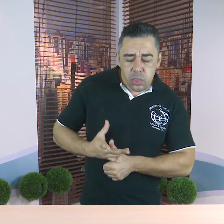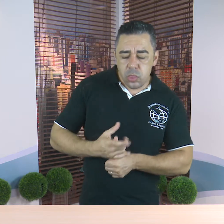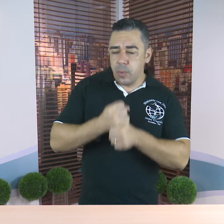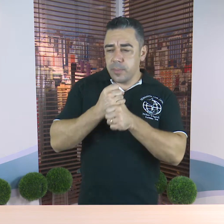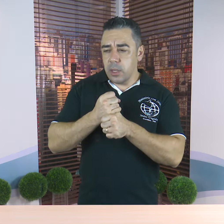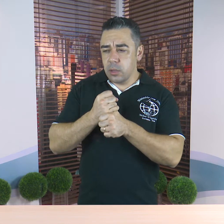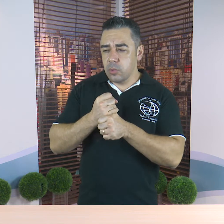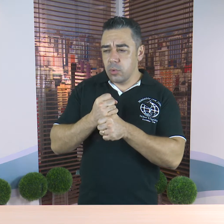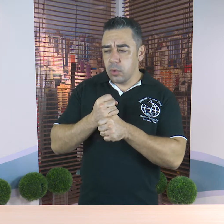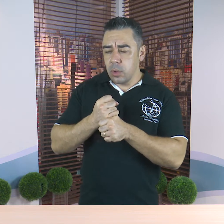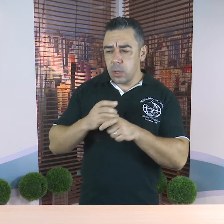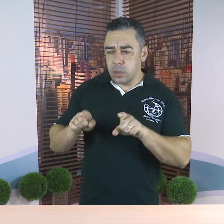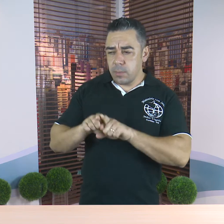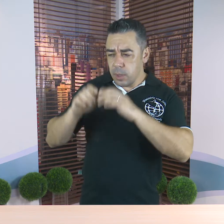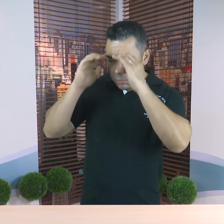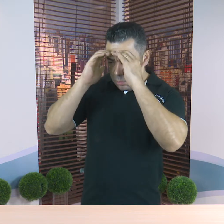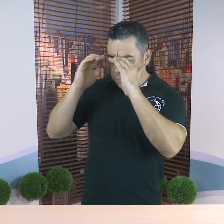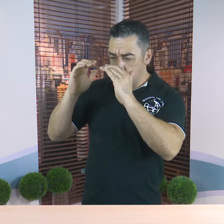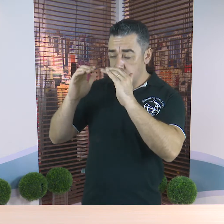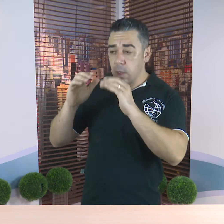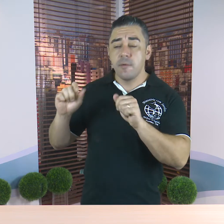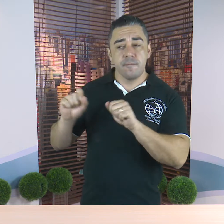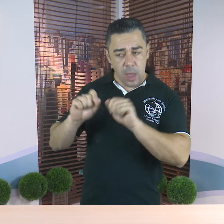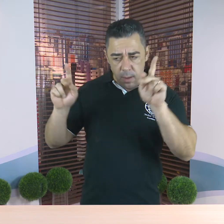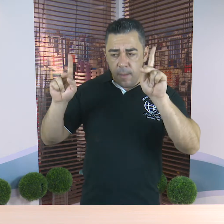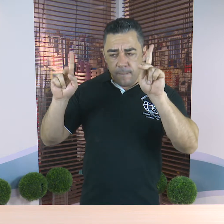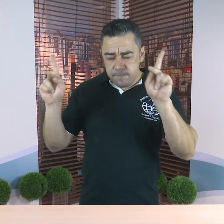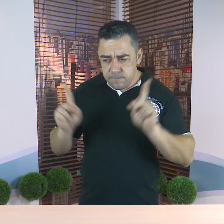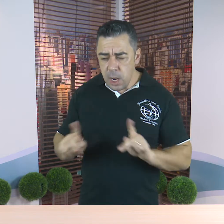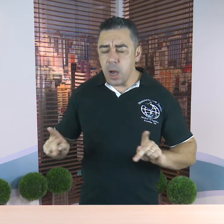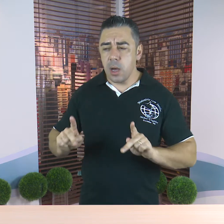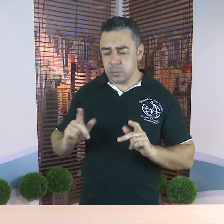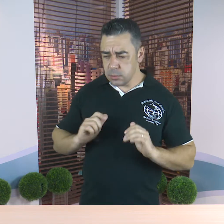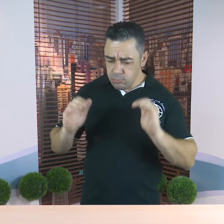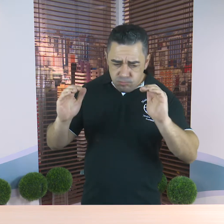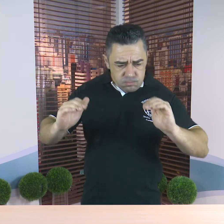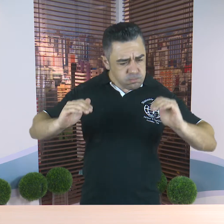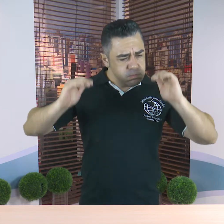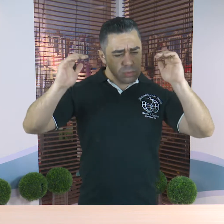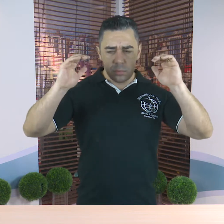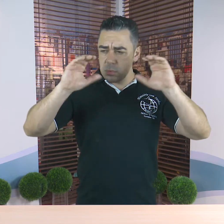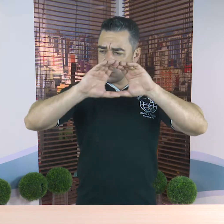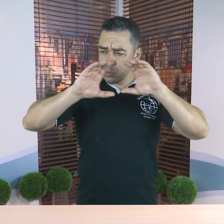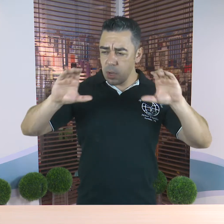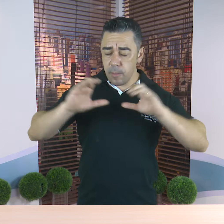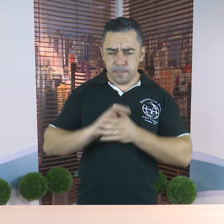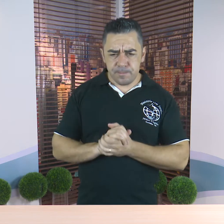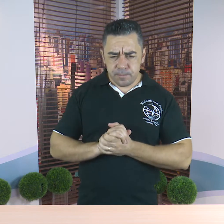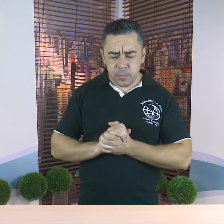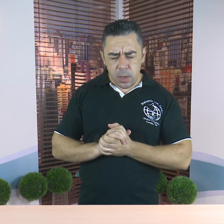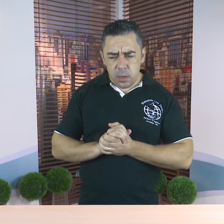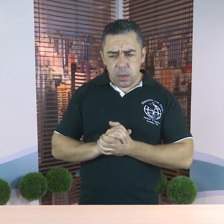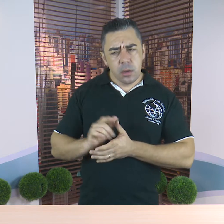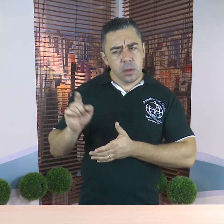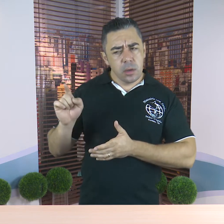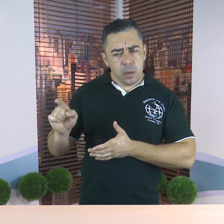temor. Ele faz paz nas suas alturas. Porventura, tem número os